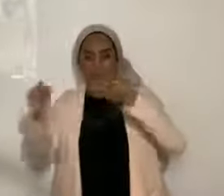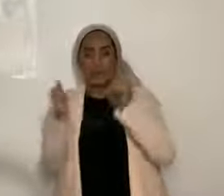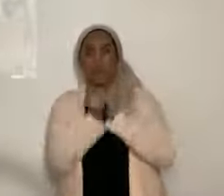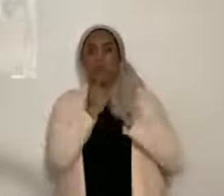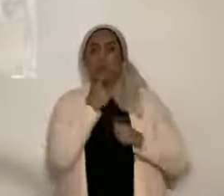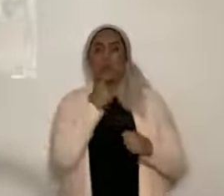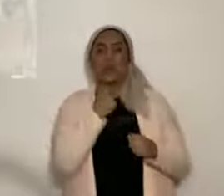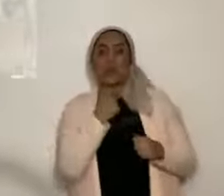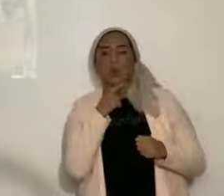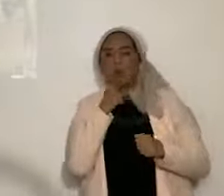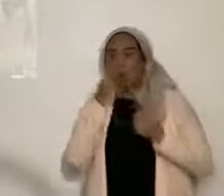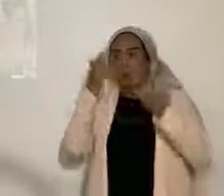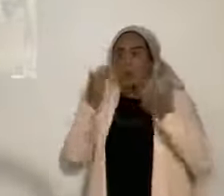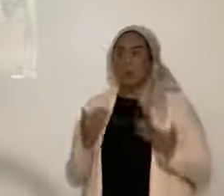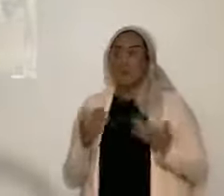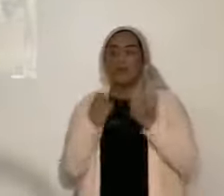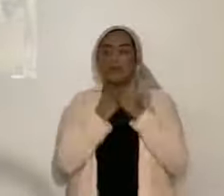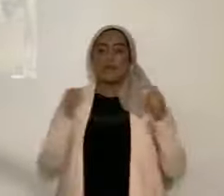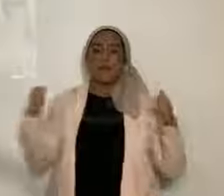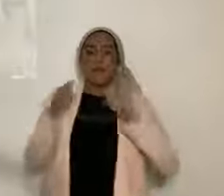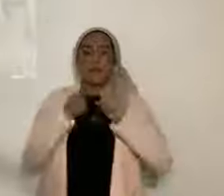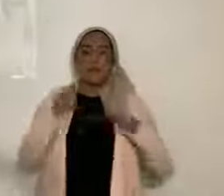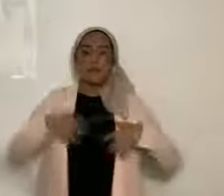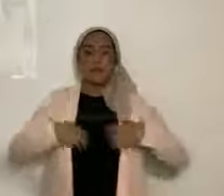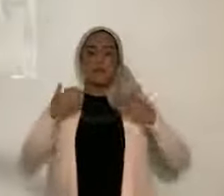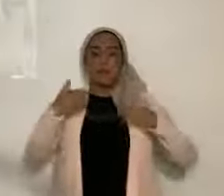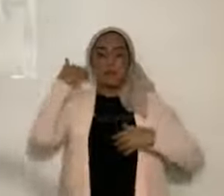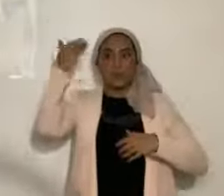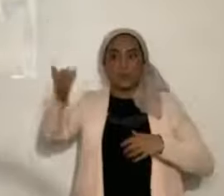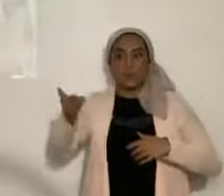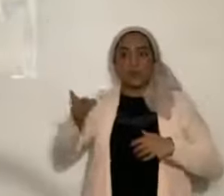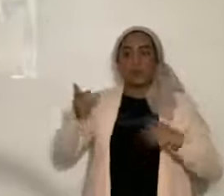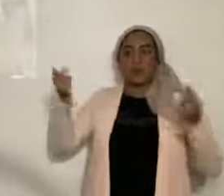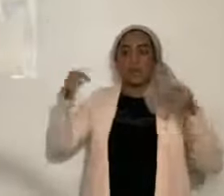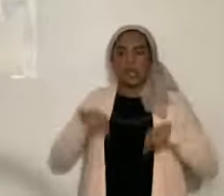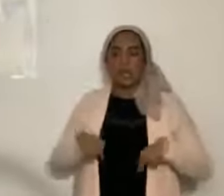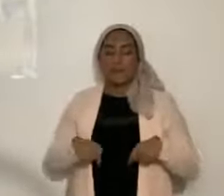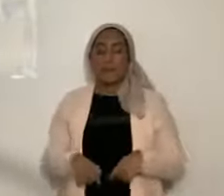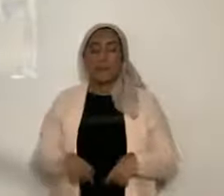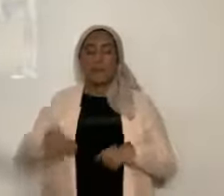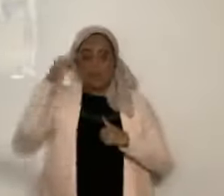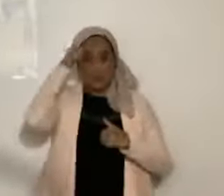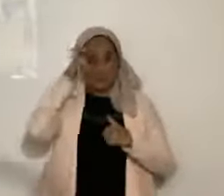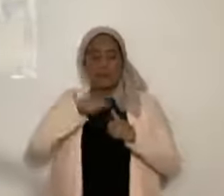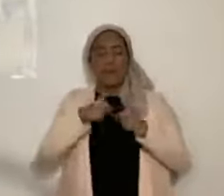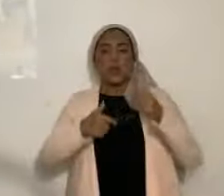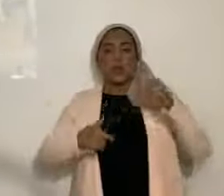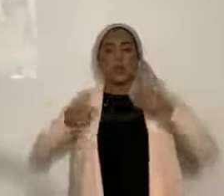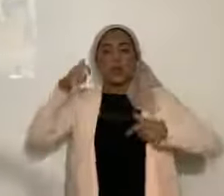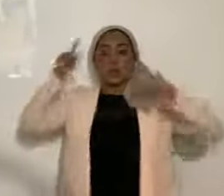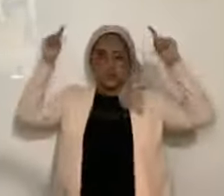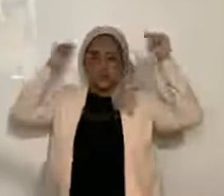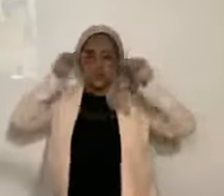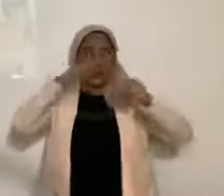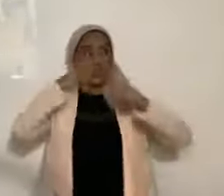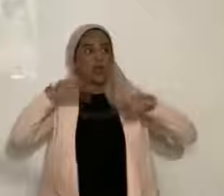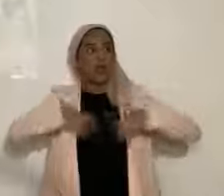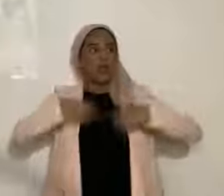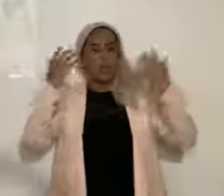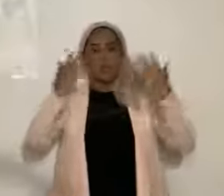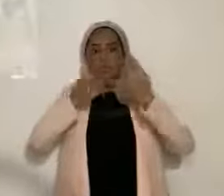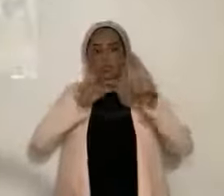rojo, quien nos libra de la ira venidera. Recuerden, gran tribulación e ira se considera